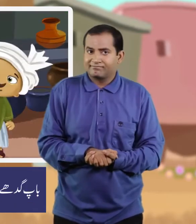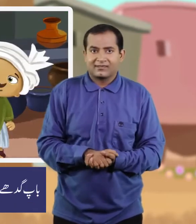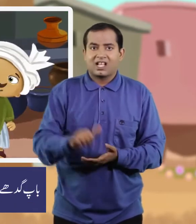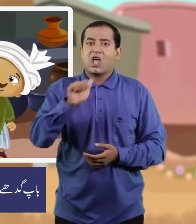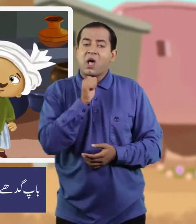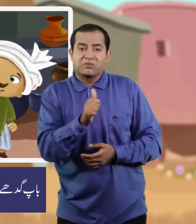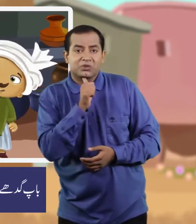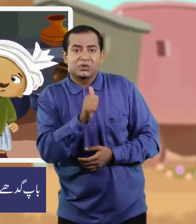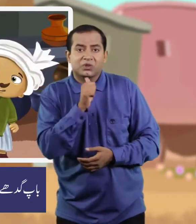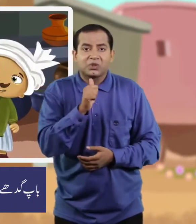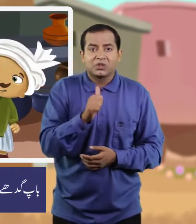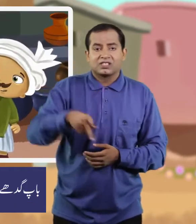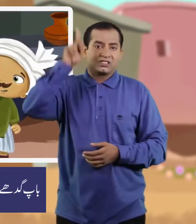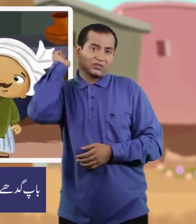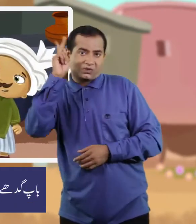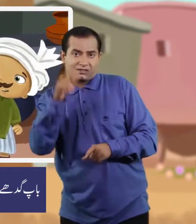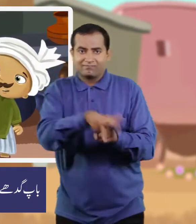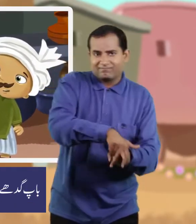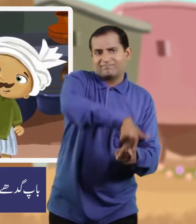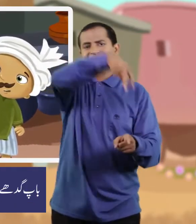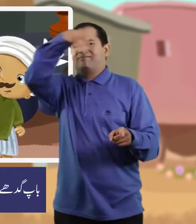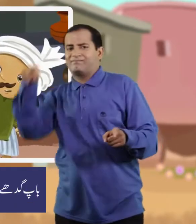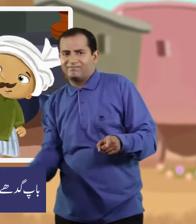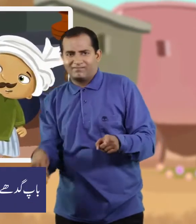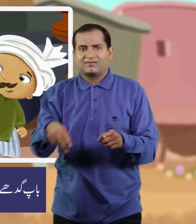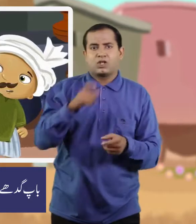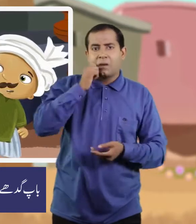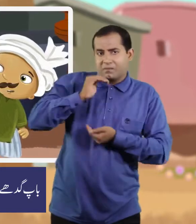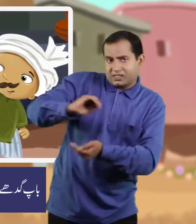बाप घदे से उत्रा और अपने बेटे को भी उतारा.